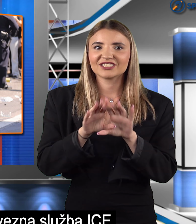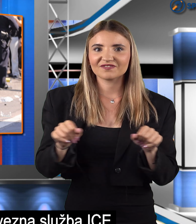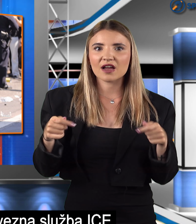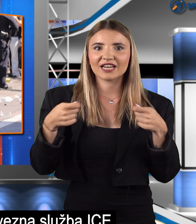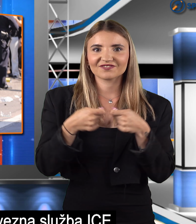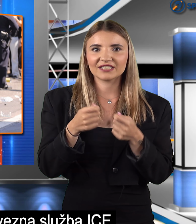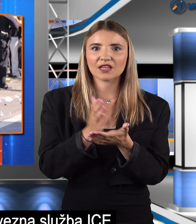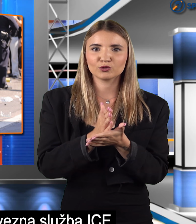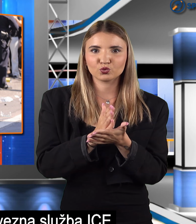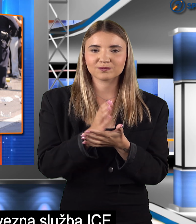ICE.